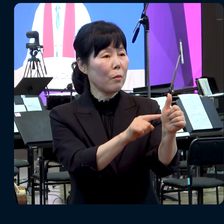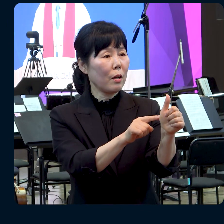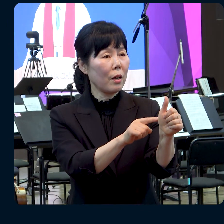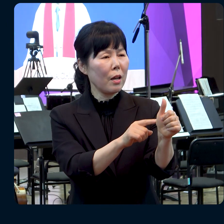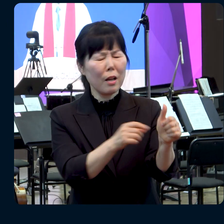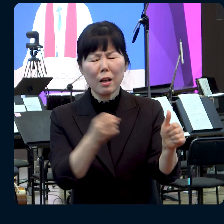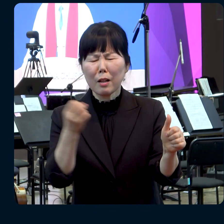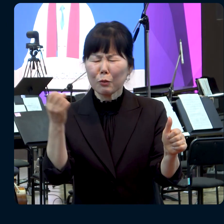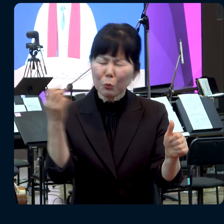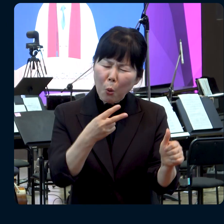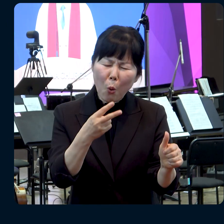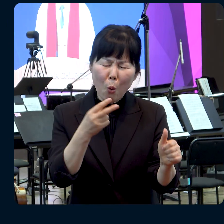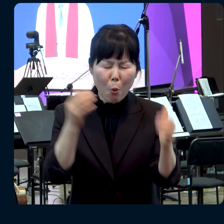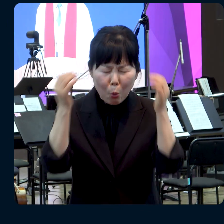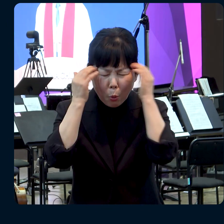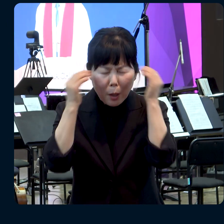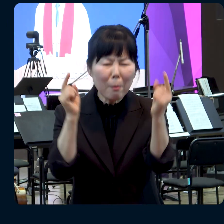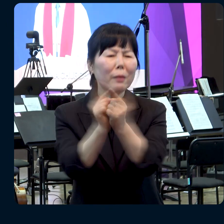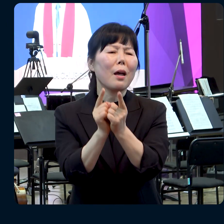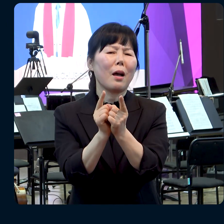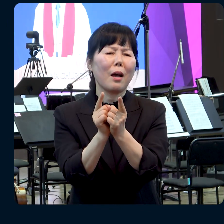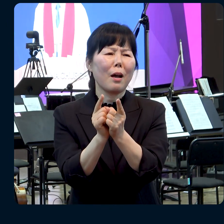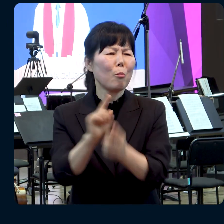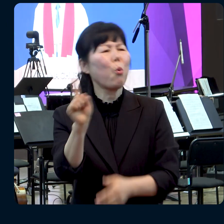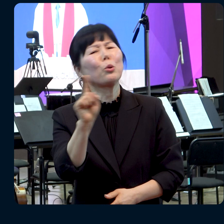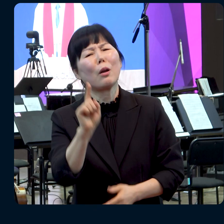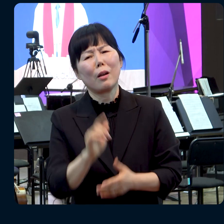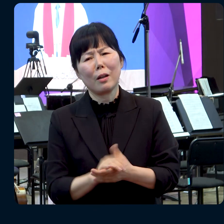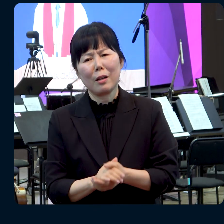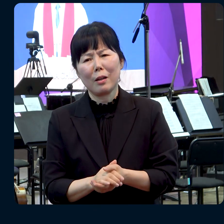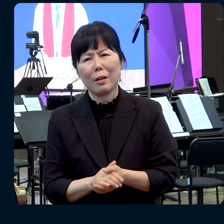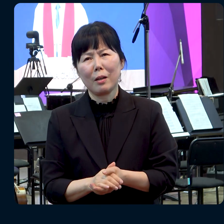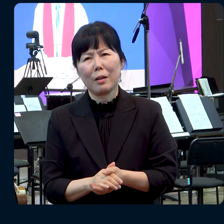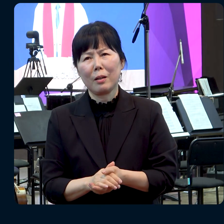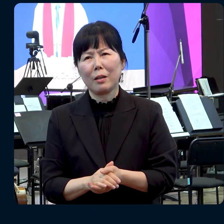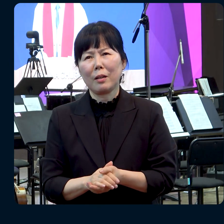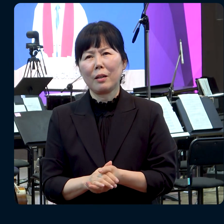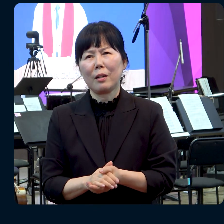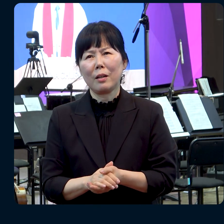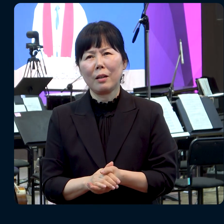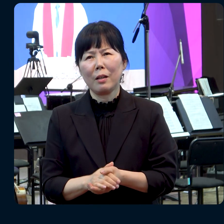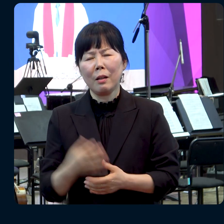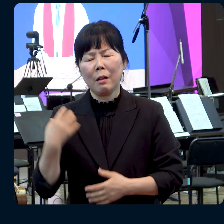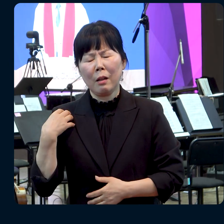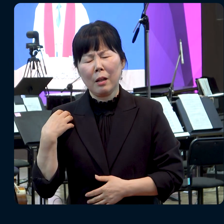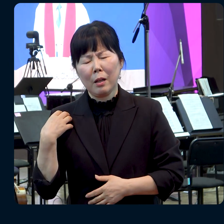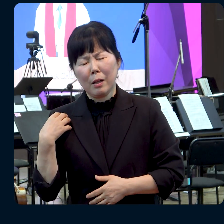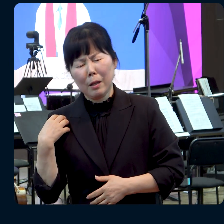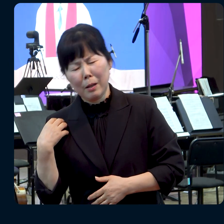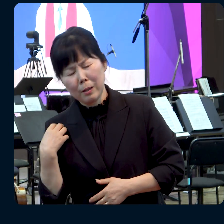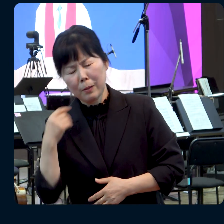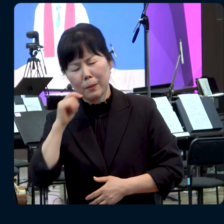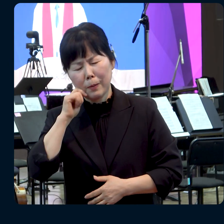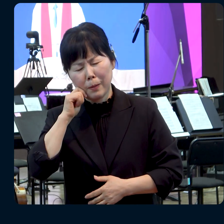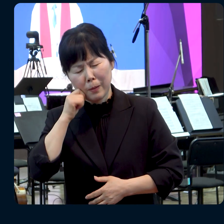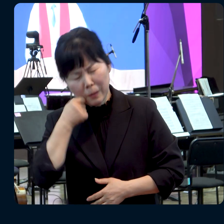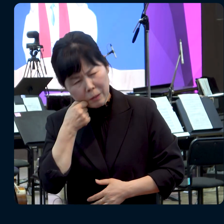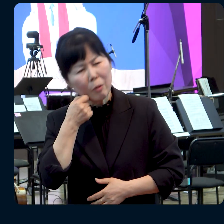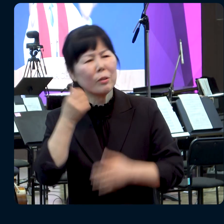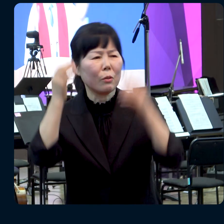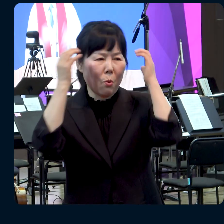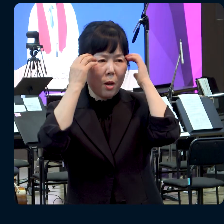다른 고난이 찾아왔습니다. 근데 이번에 이 고난은요, 이건 감당하기 힘든 고난이었어요.